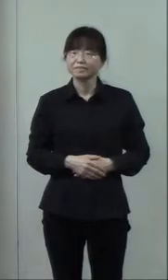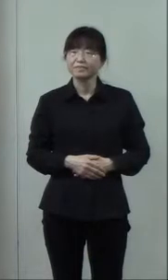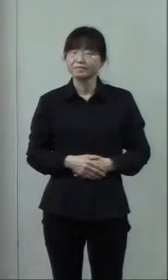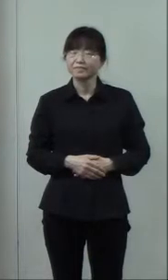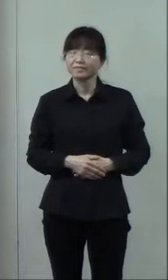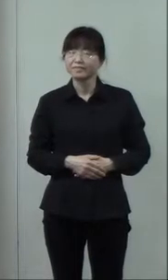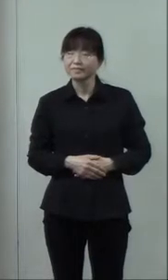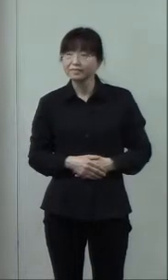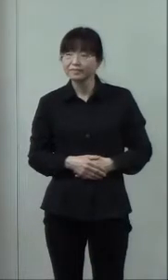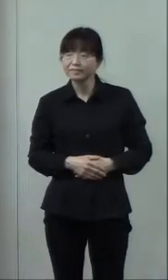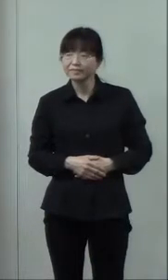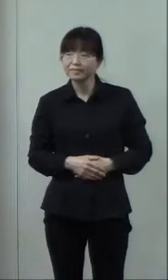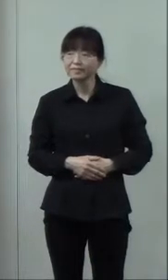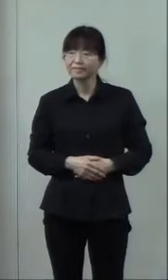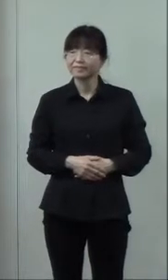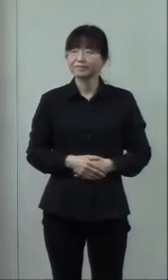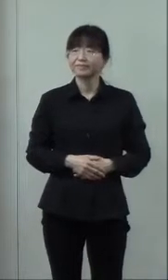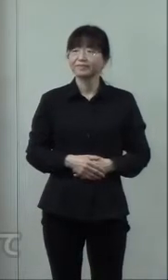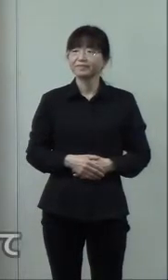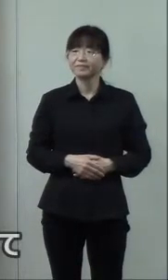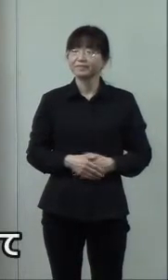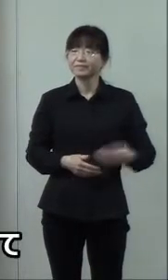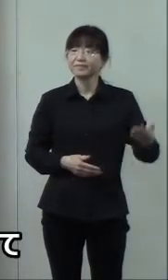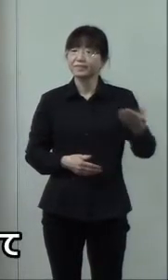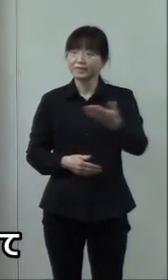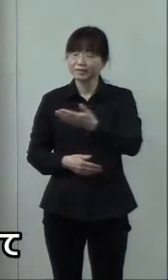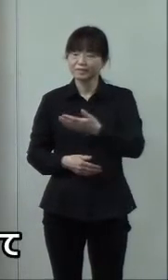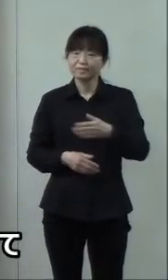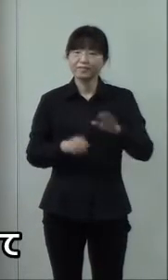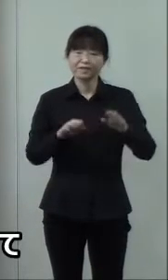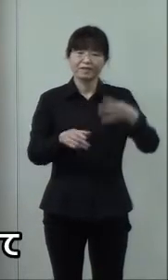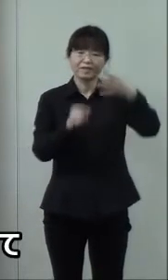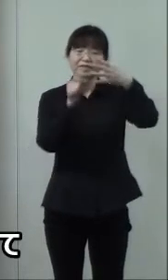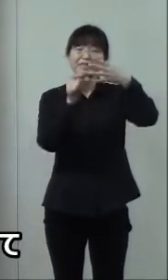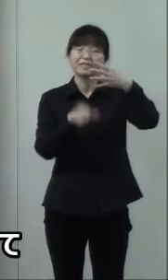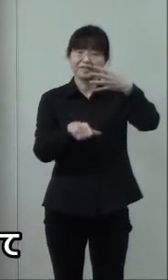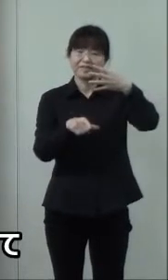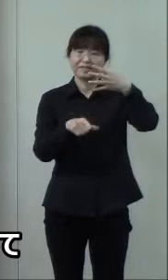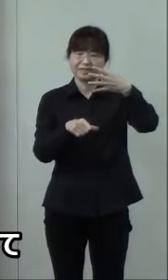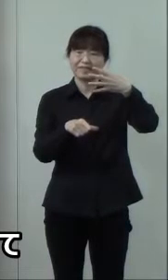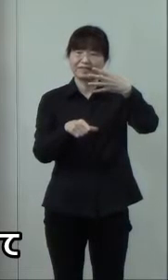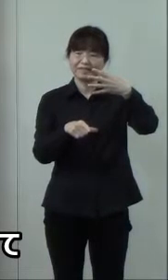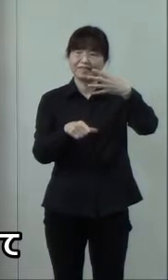ちょっとこの4月で1年間の